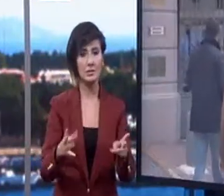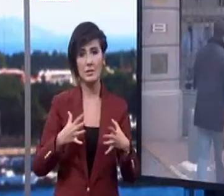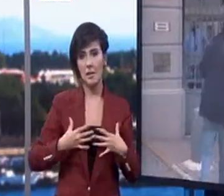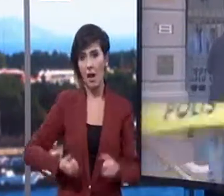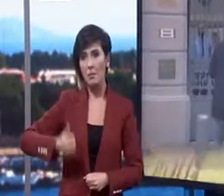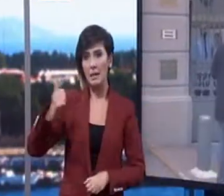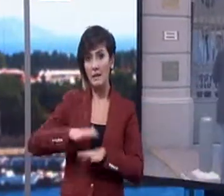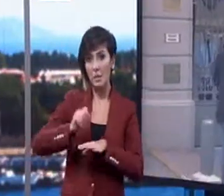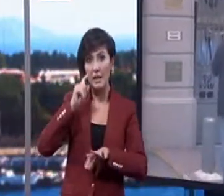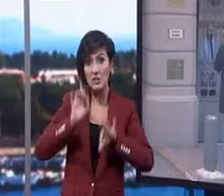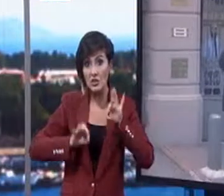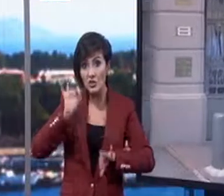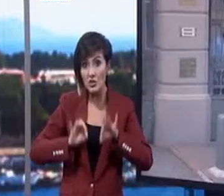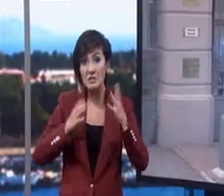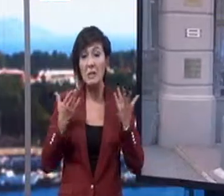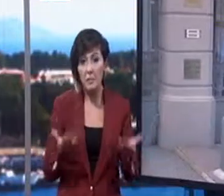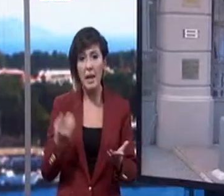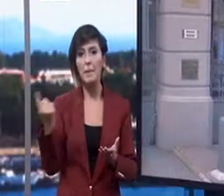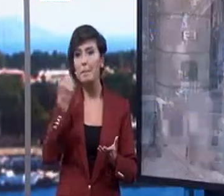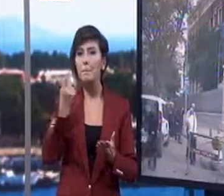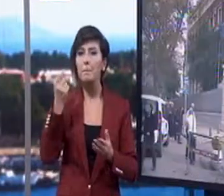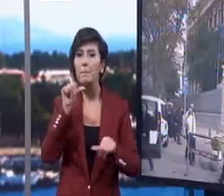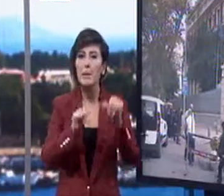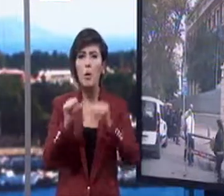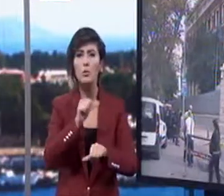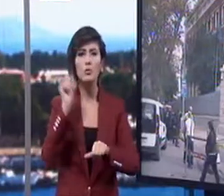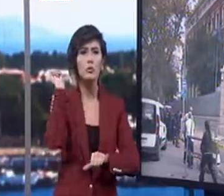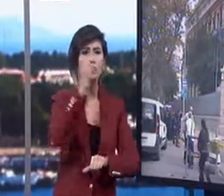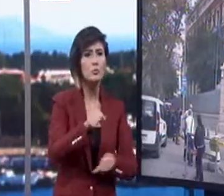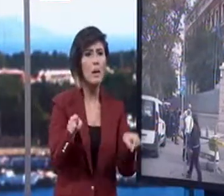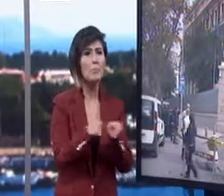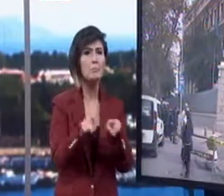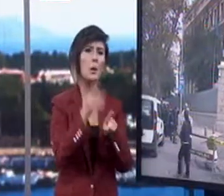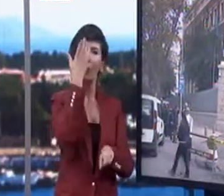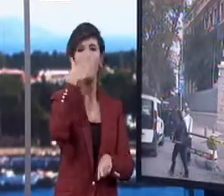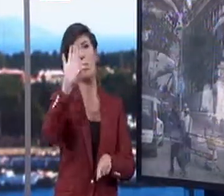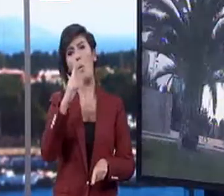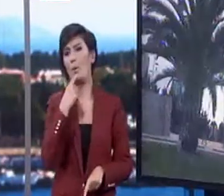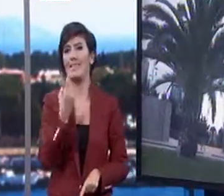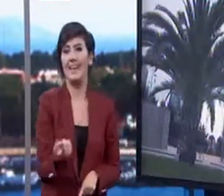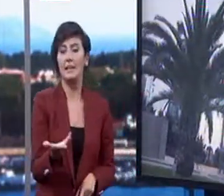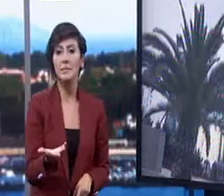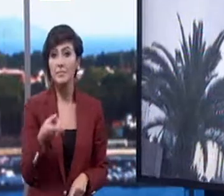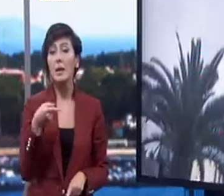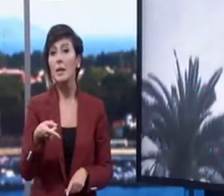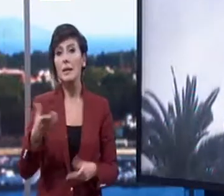Sağlık Bakanlığı'nca yapılan açıklamada incelemede herhangi bir biyolojik harp maddesine rastlanmamıştır denildi. Bu arada